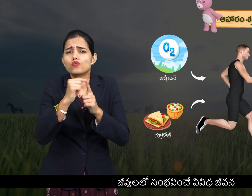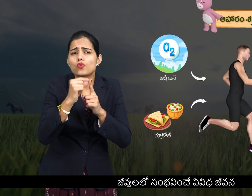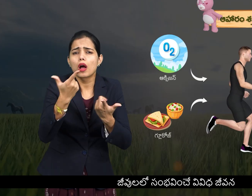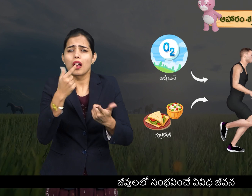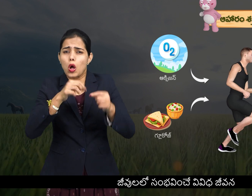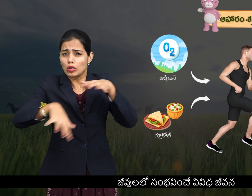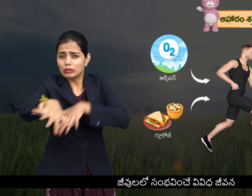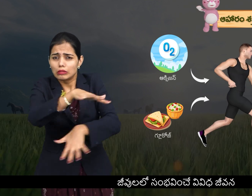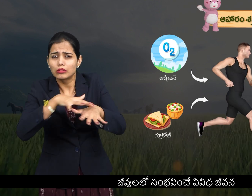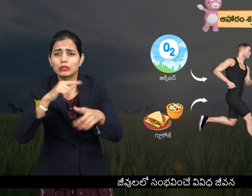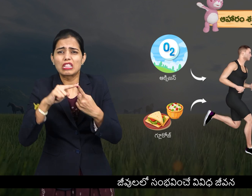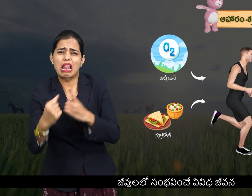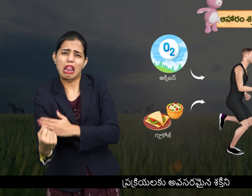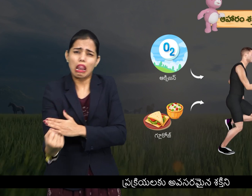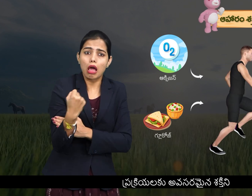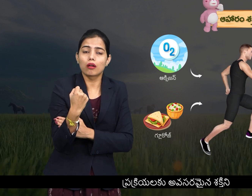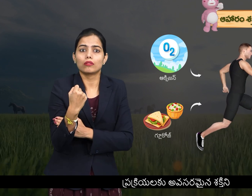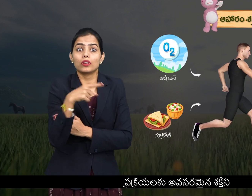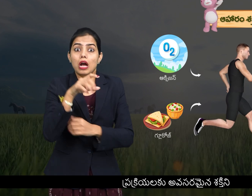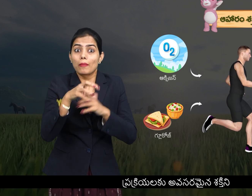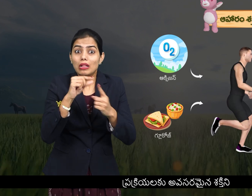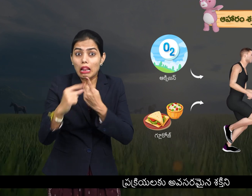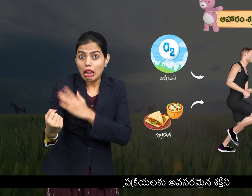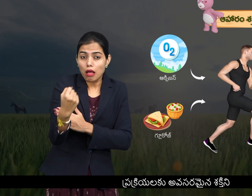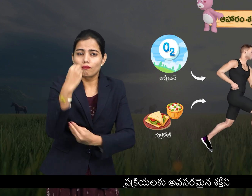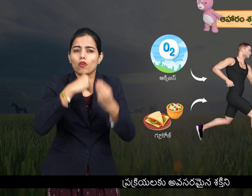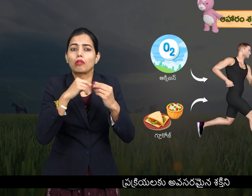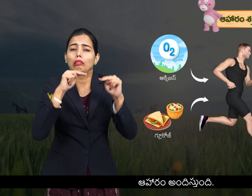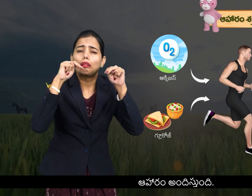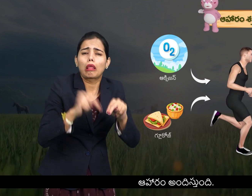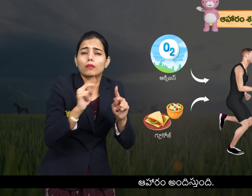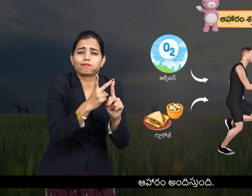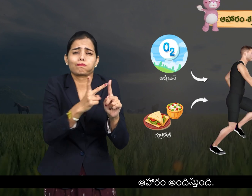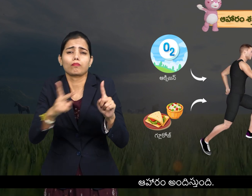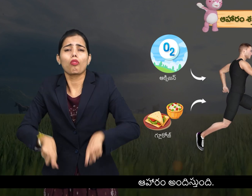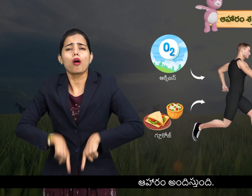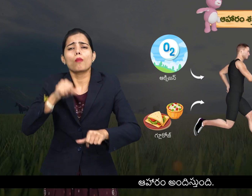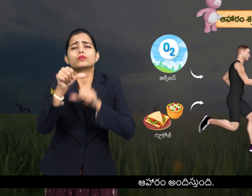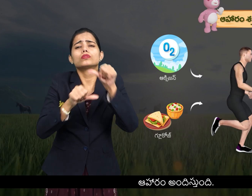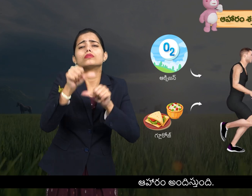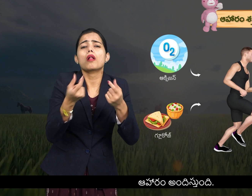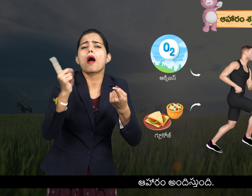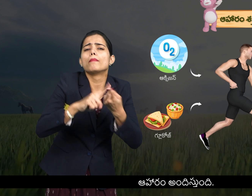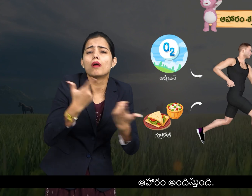జీవులలో సంభవించే వివిధ జీవన ప్రక్రియలకు అవసరమైన శక్తిని ఆహారం అందిస్తుంది.